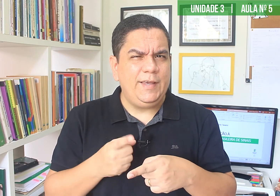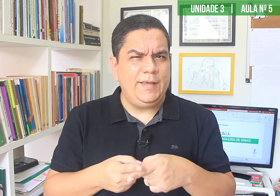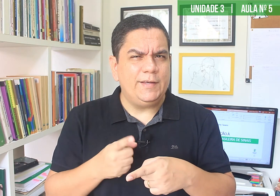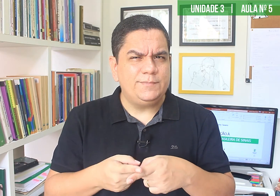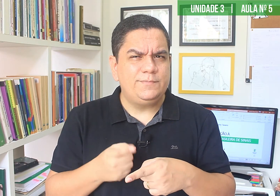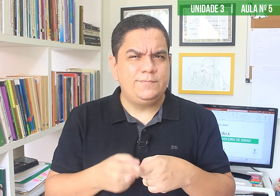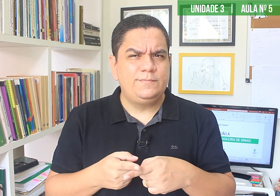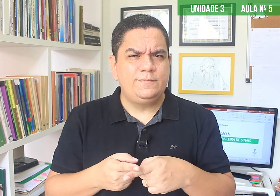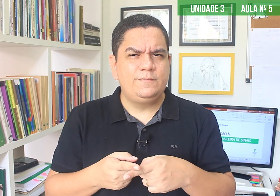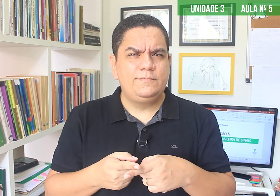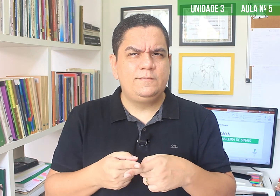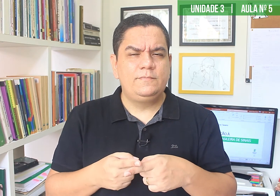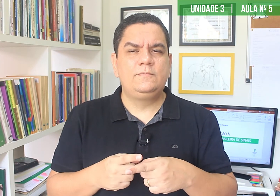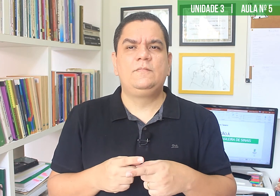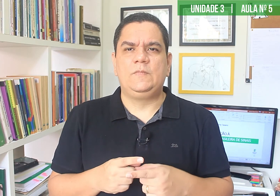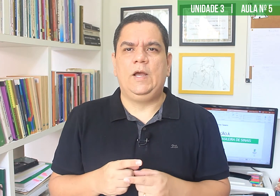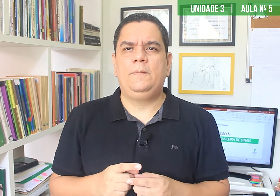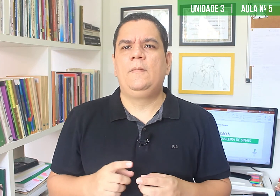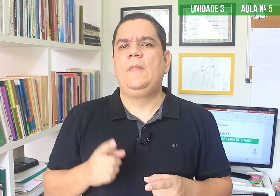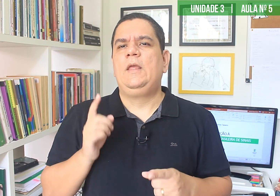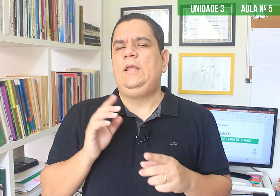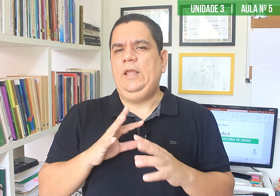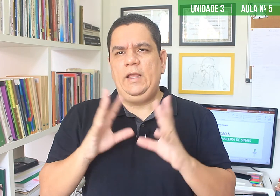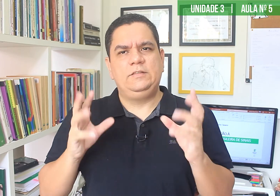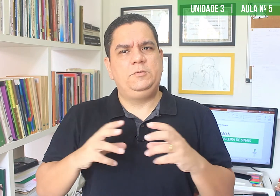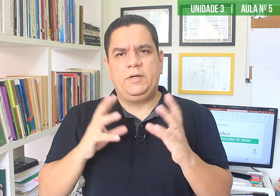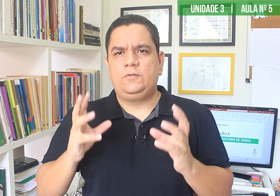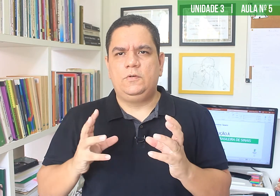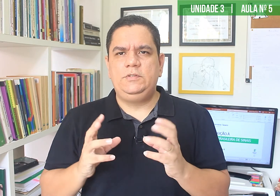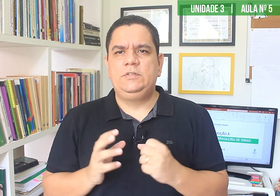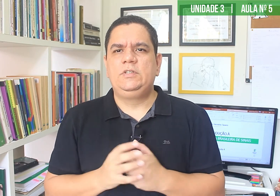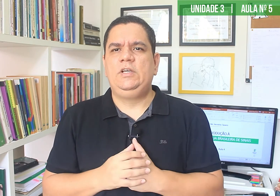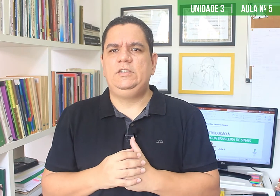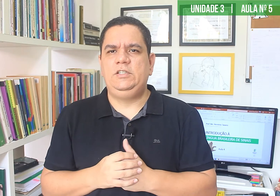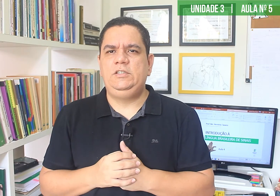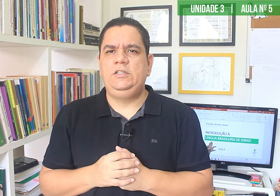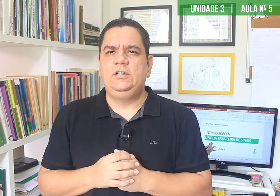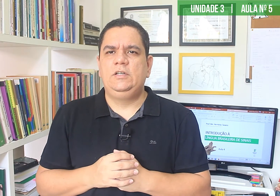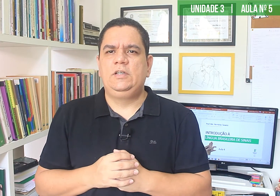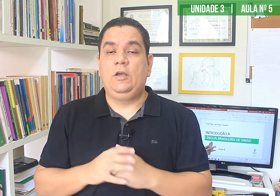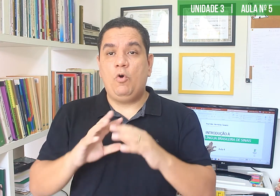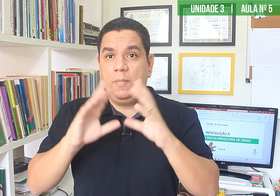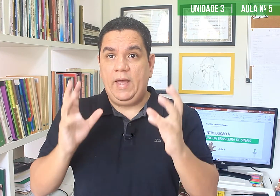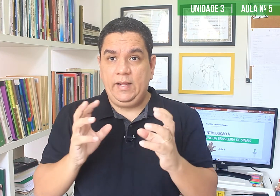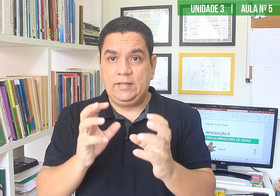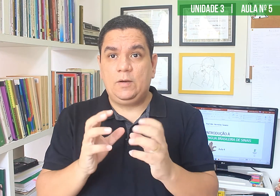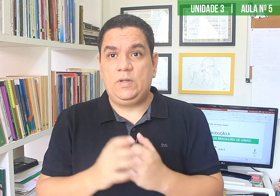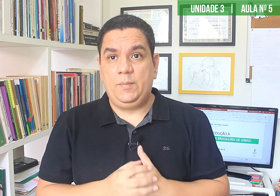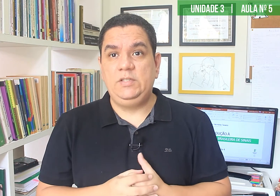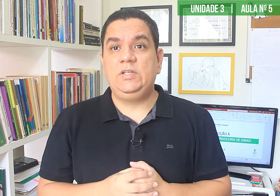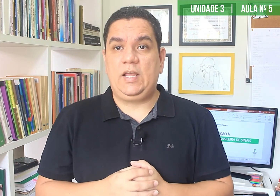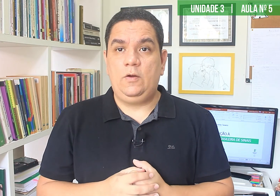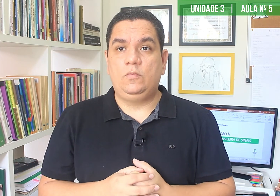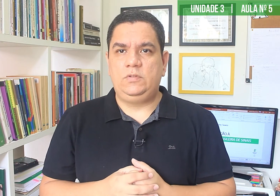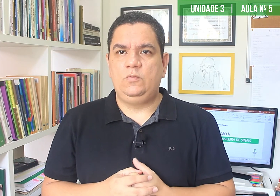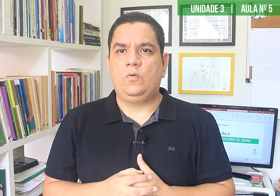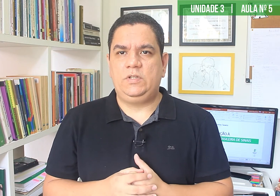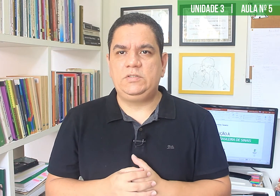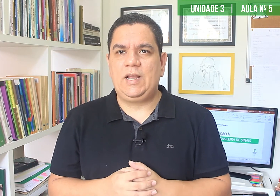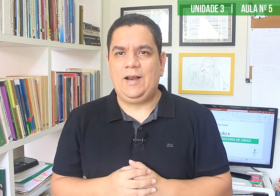quê? Tá? E aí as expressões que couberem adequadamente no contexto daquela